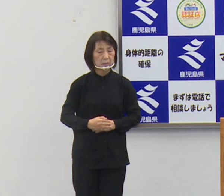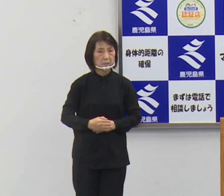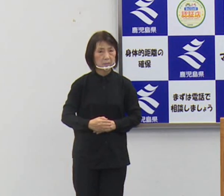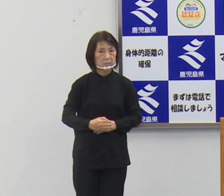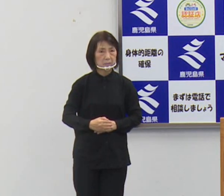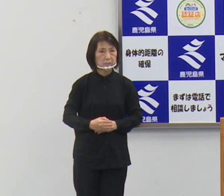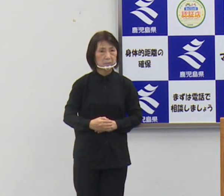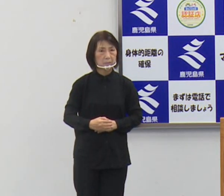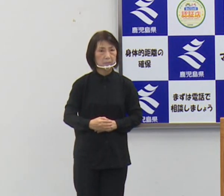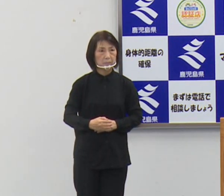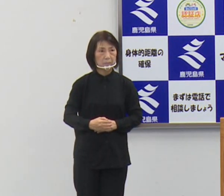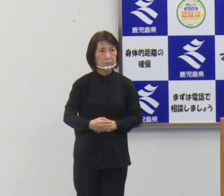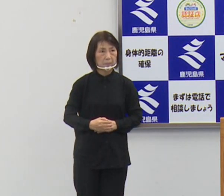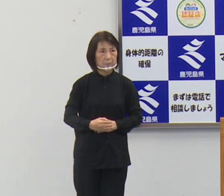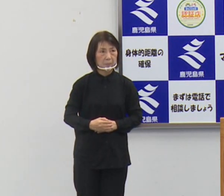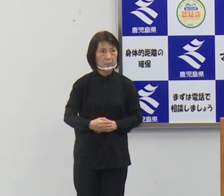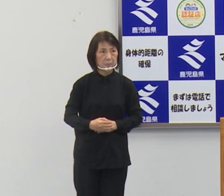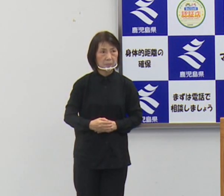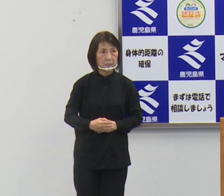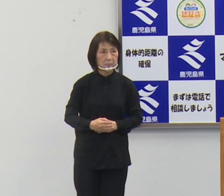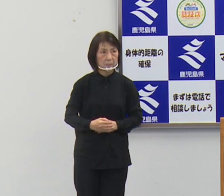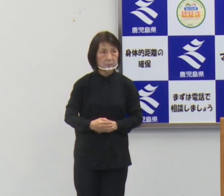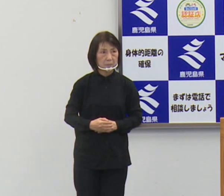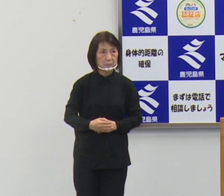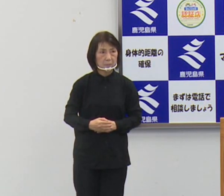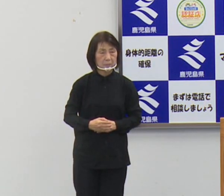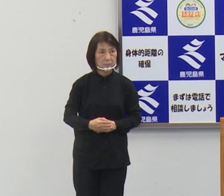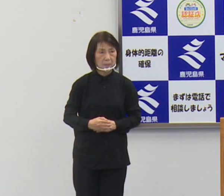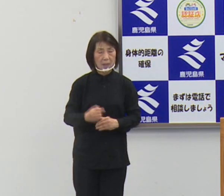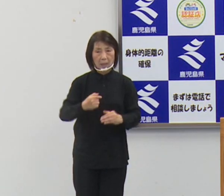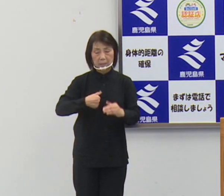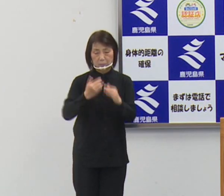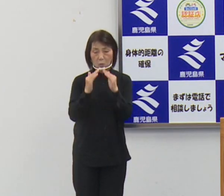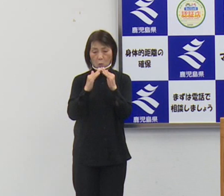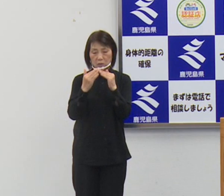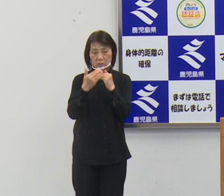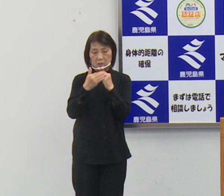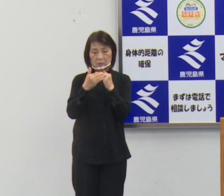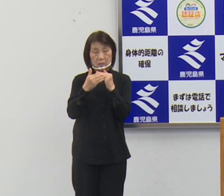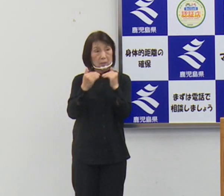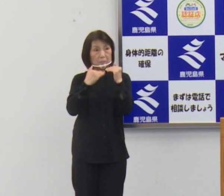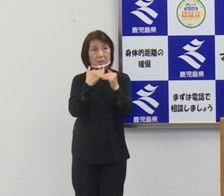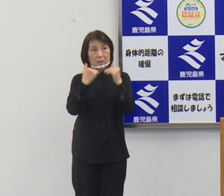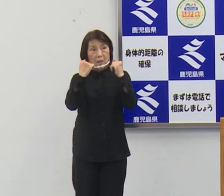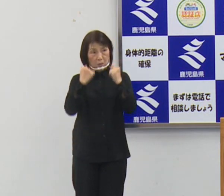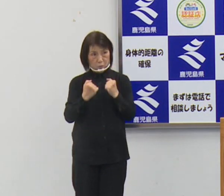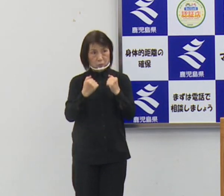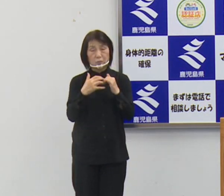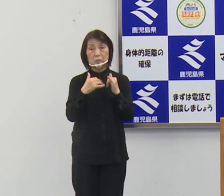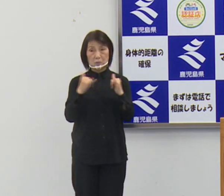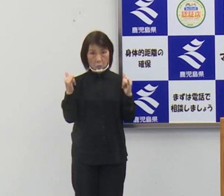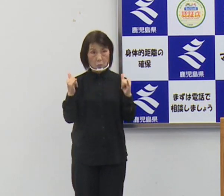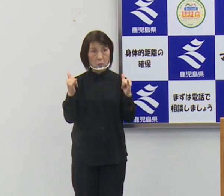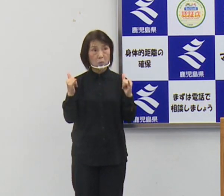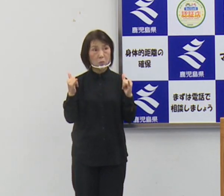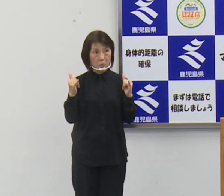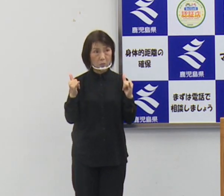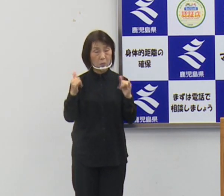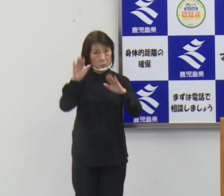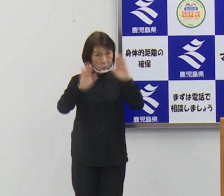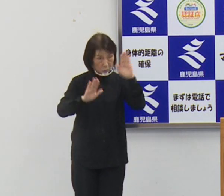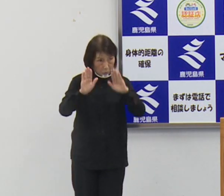きていると思うんですが、当時自宅待機者の情報が市町村からその支援していく上で欲しいという声を聞いたことあるんですけれ